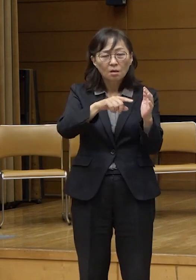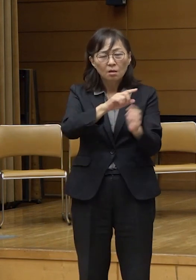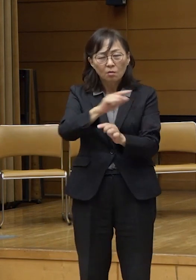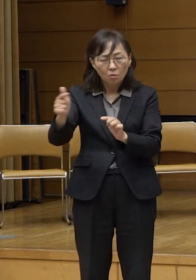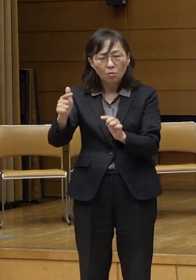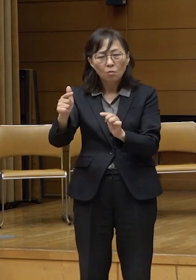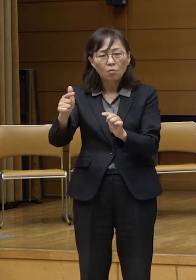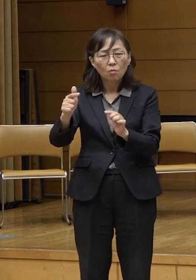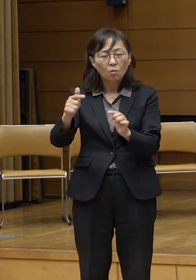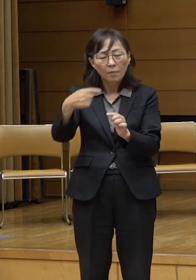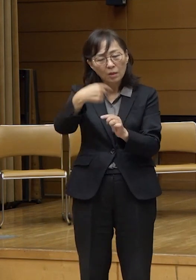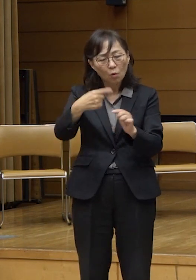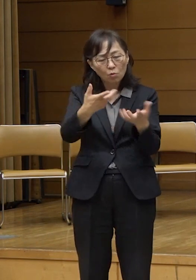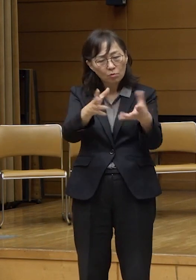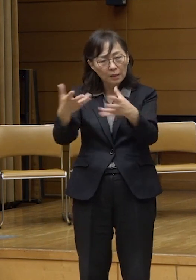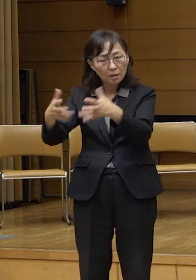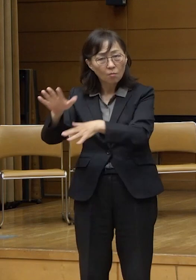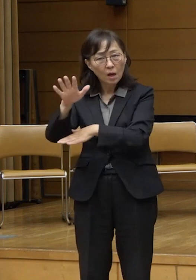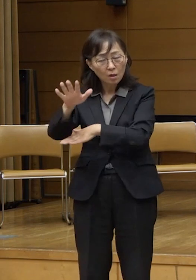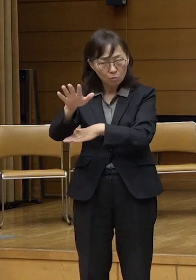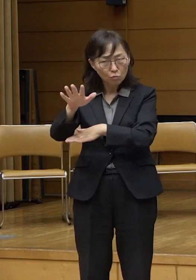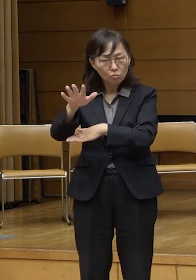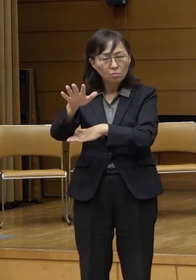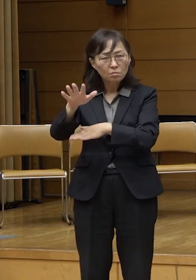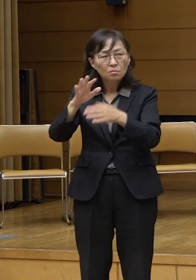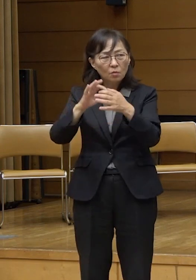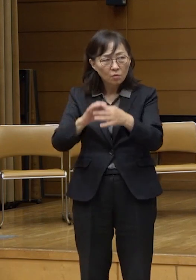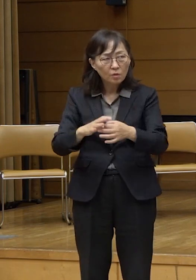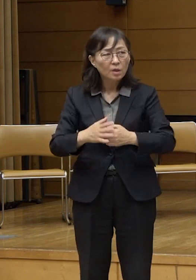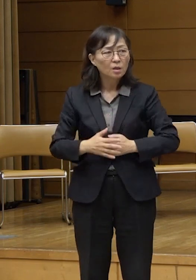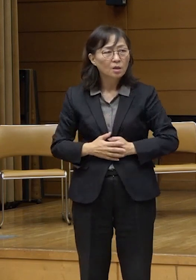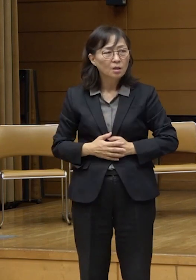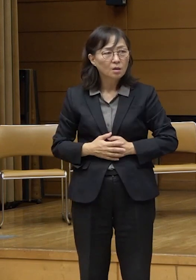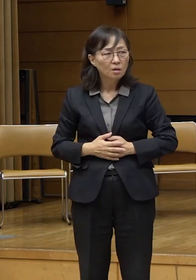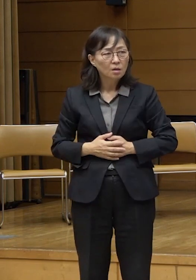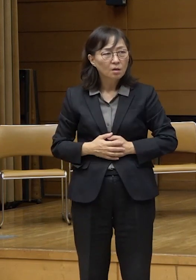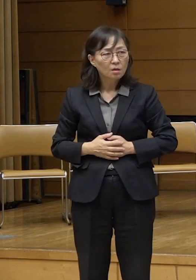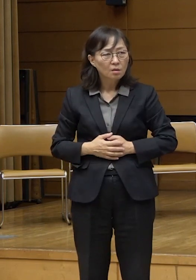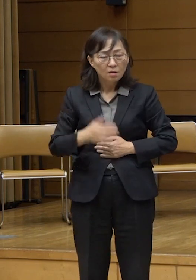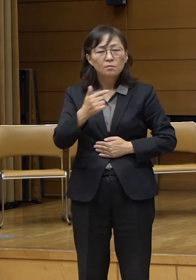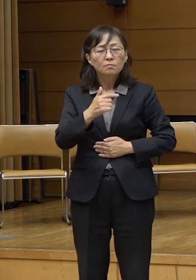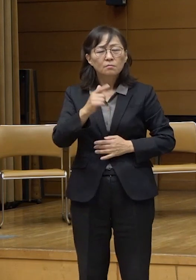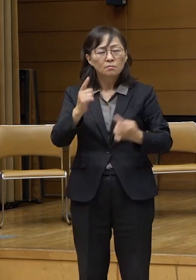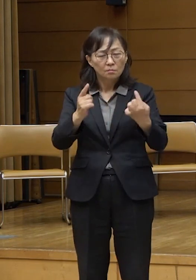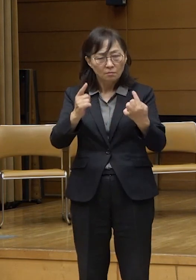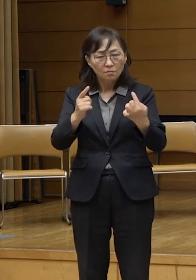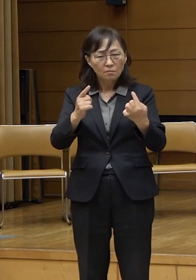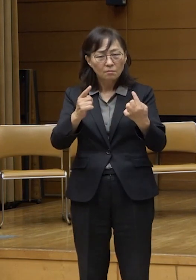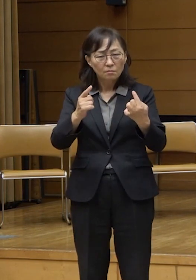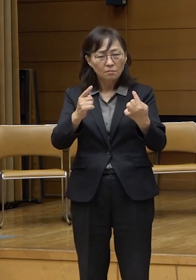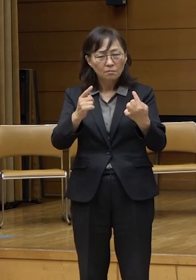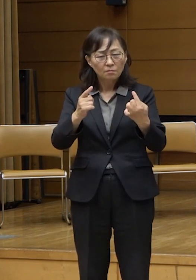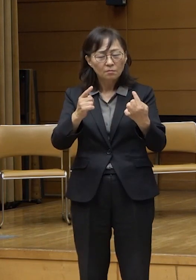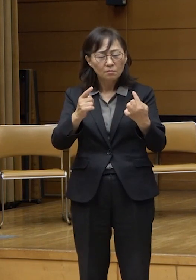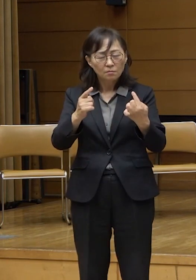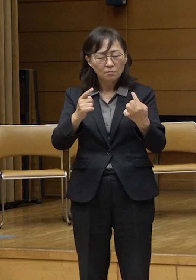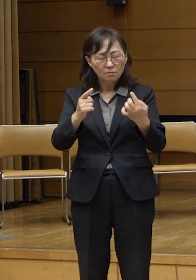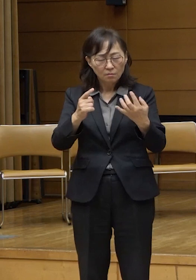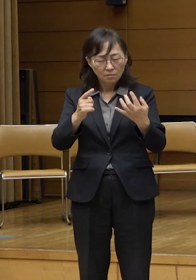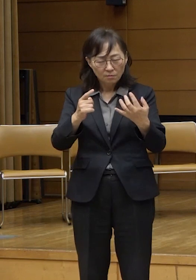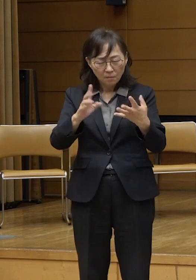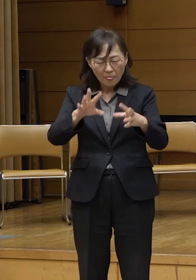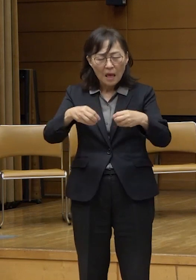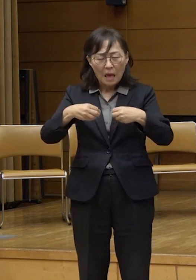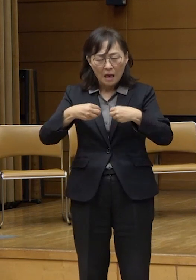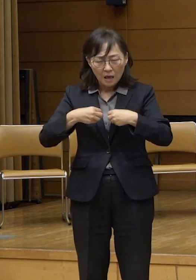学校でございましたけれども、そういったときに発出した通知、こういったものを再周知するなどして、できる限り感